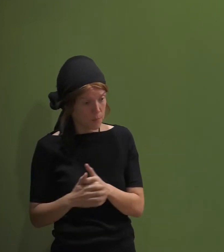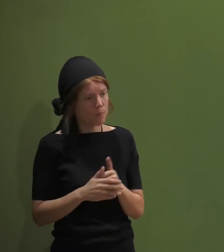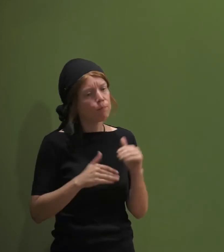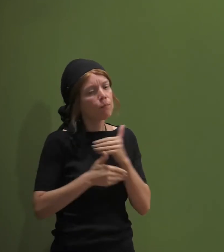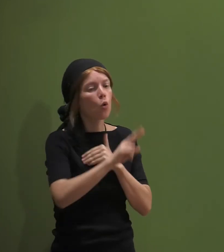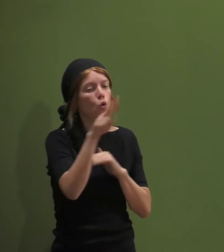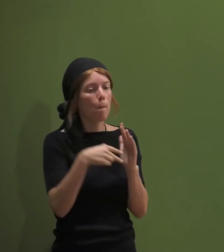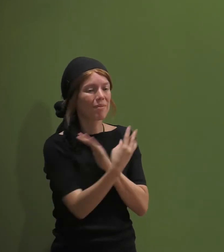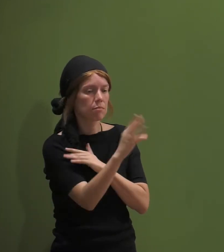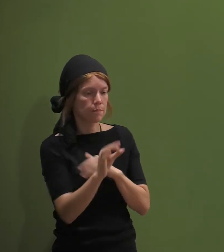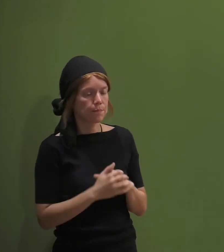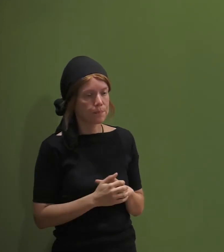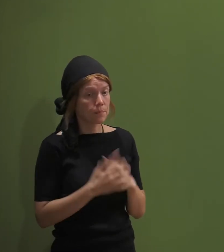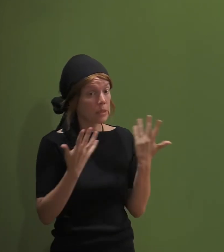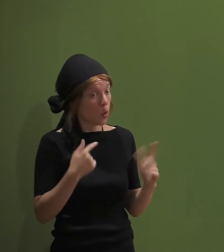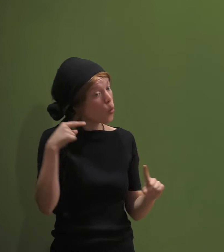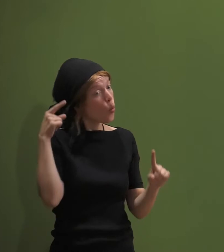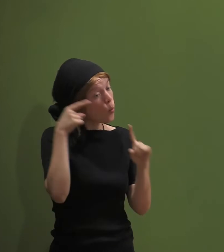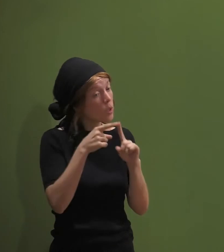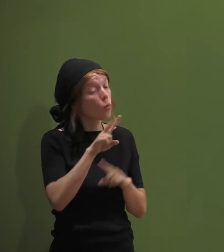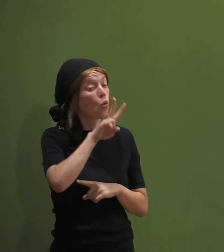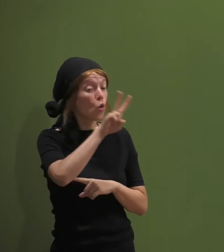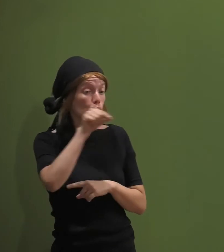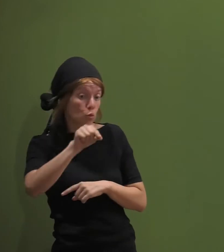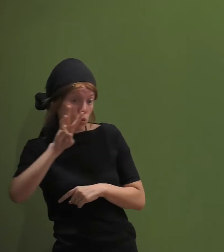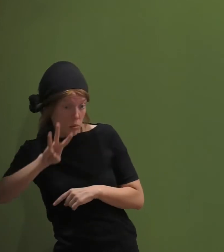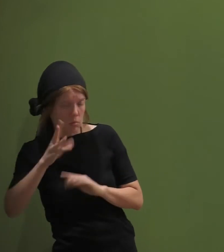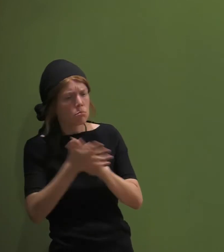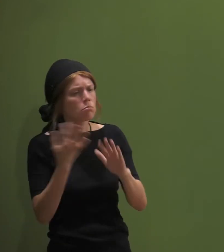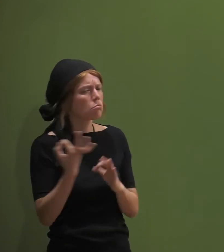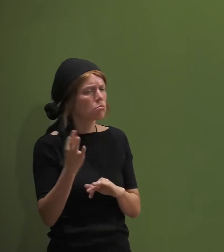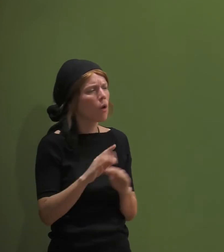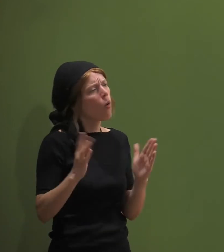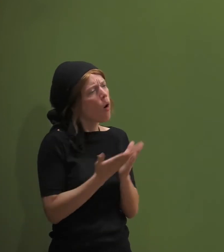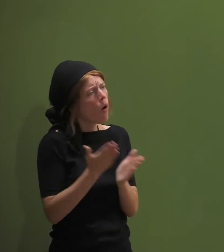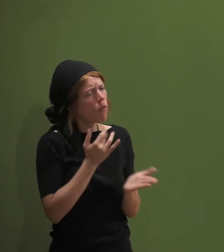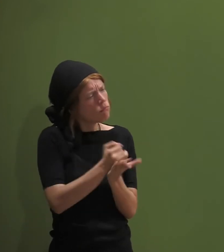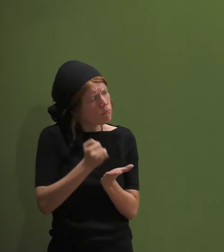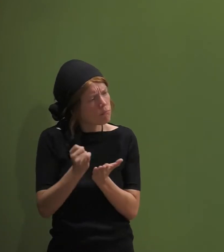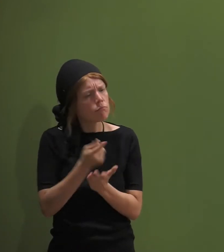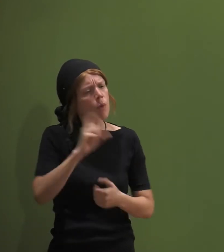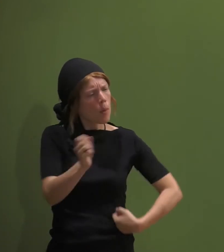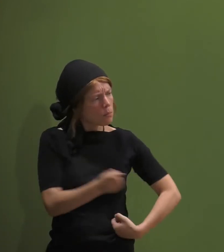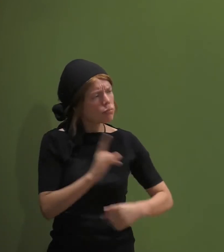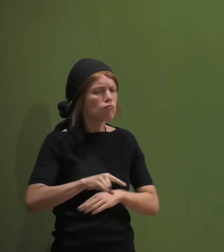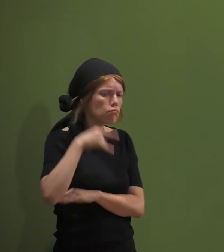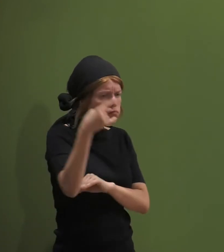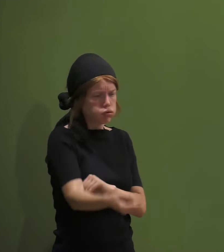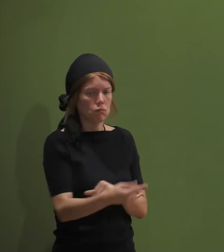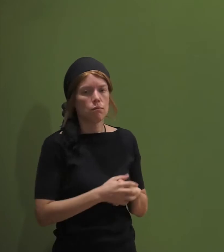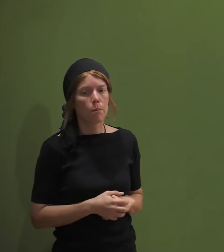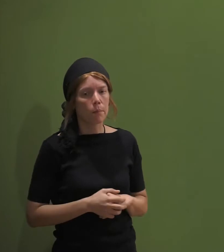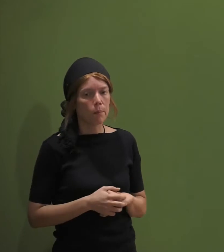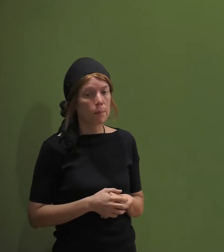horizonte 2030. Así, el objetivo 2.3 habla de duplicar la productividad agrícola y los ingresos de los pequeños productores de